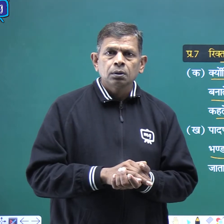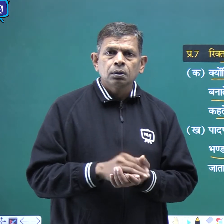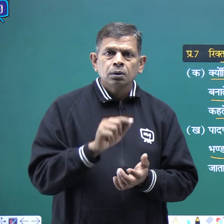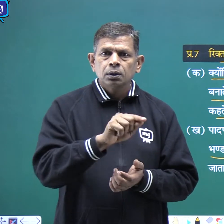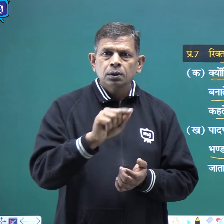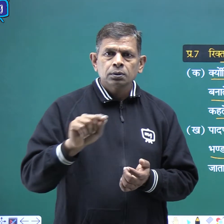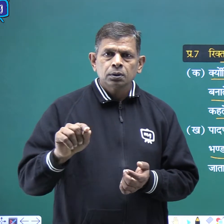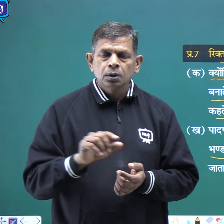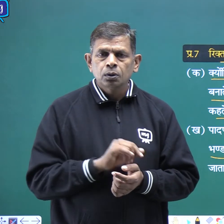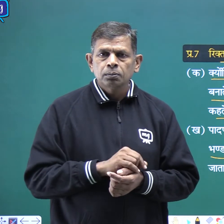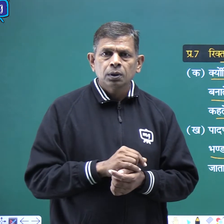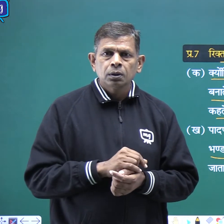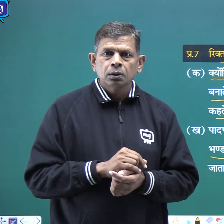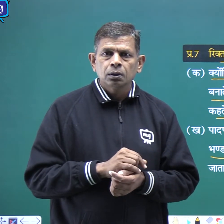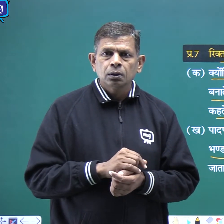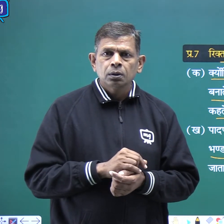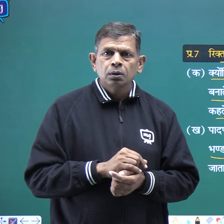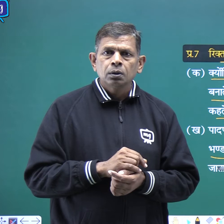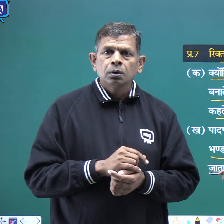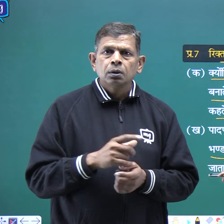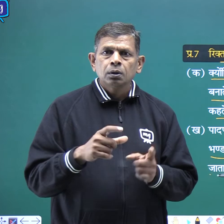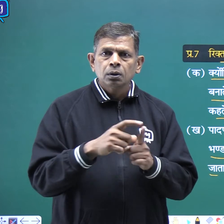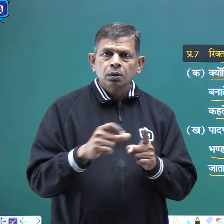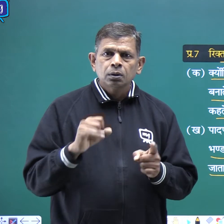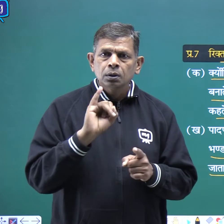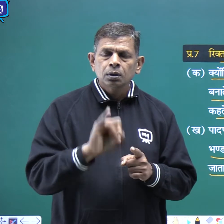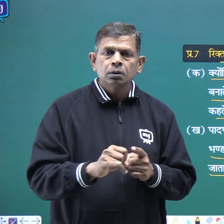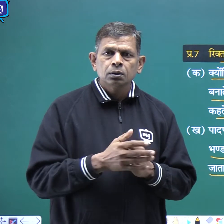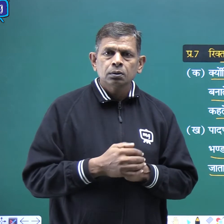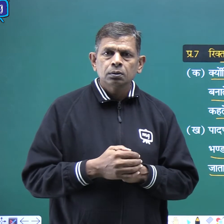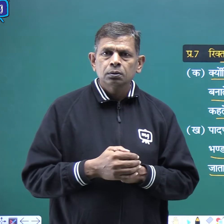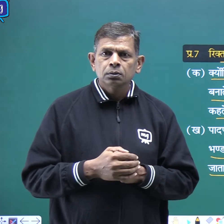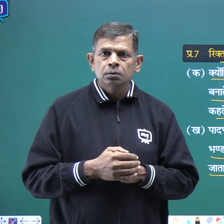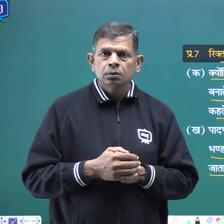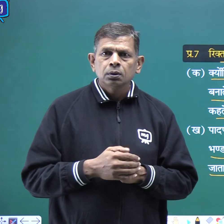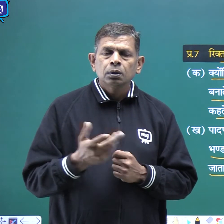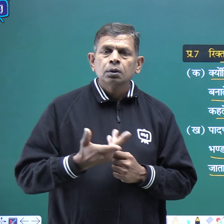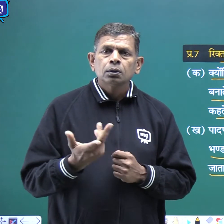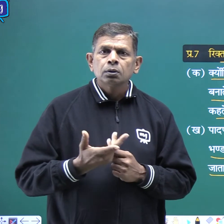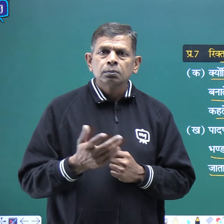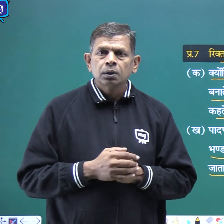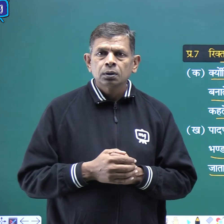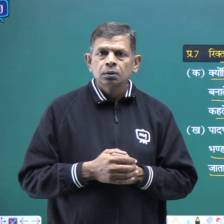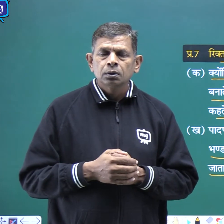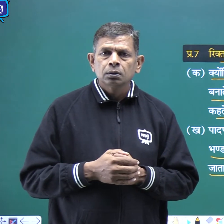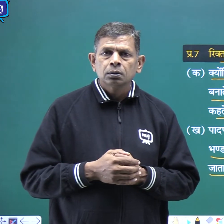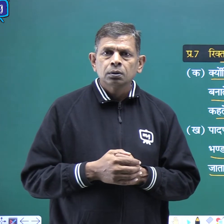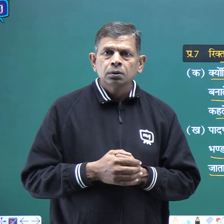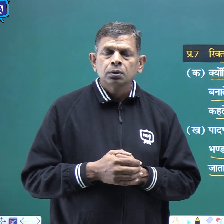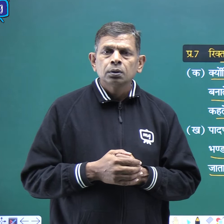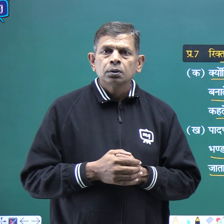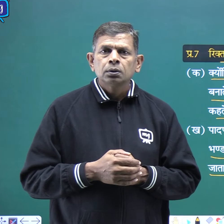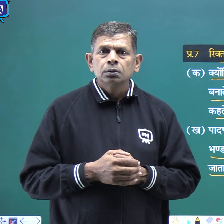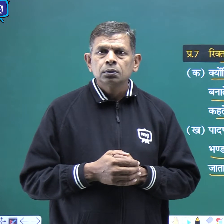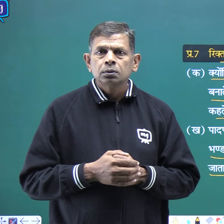डैश के रूप में किया जाता है। किस रूप में किया जाता है? स्टार्च